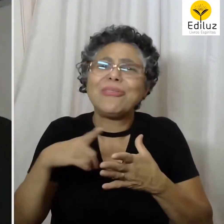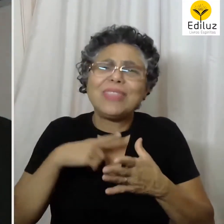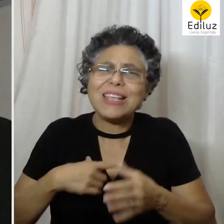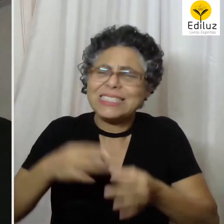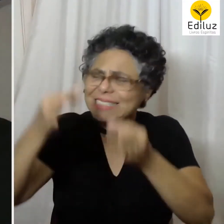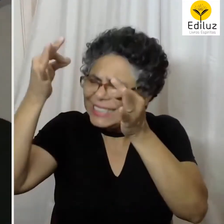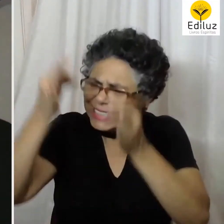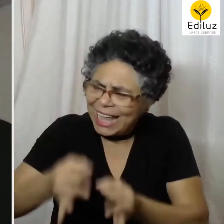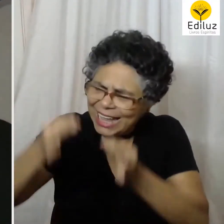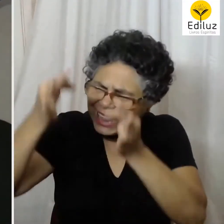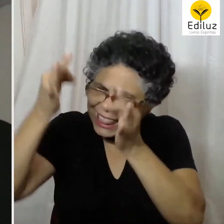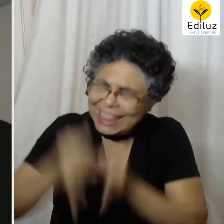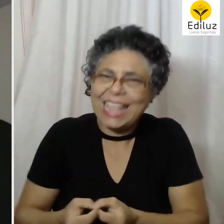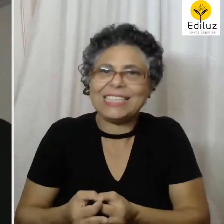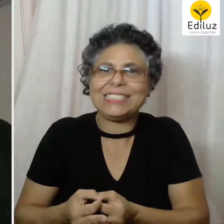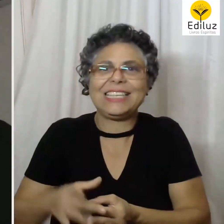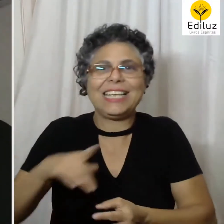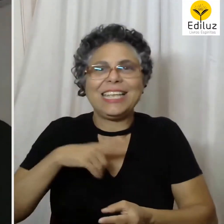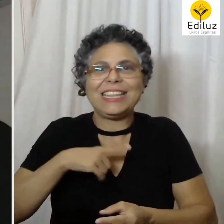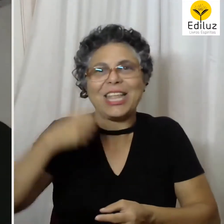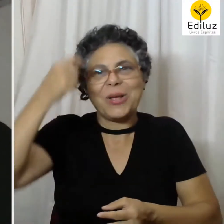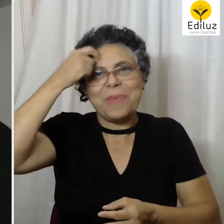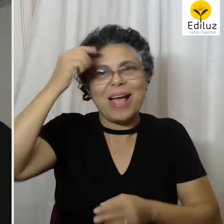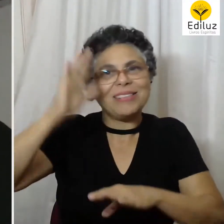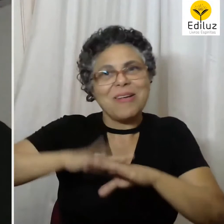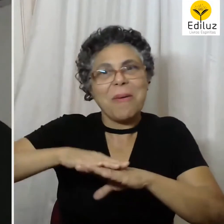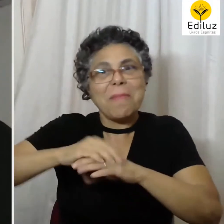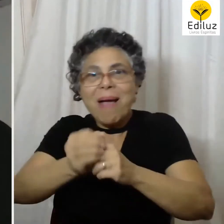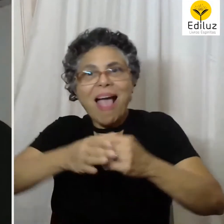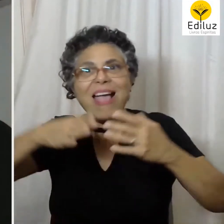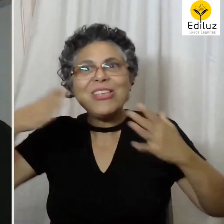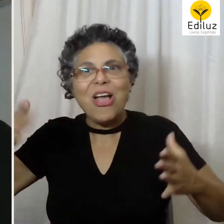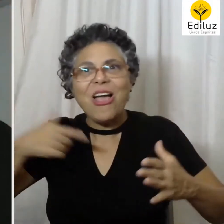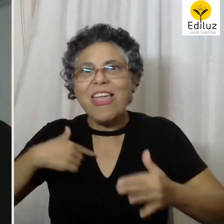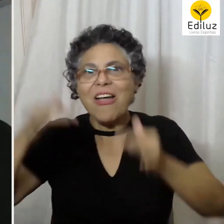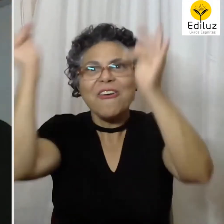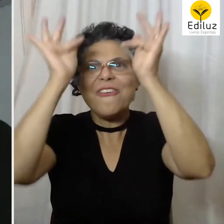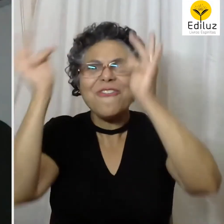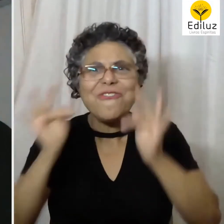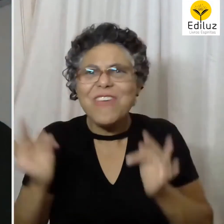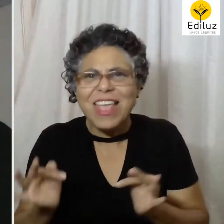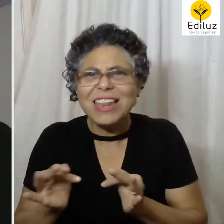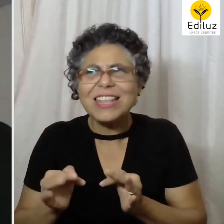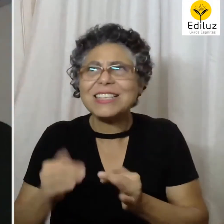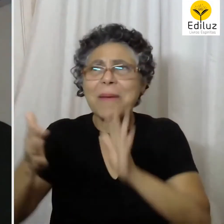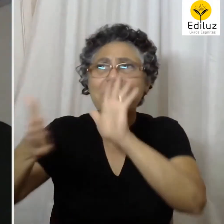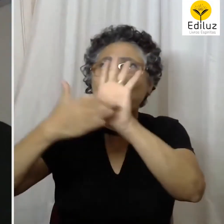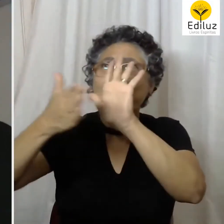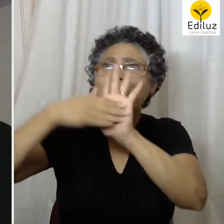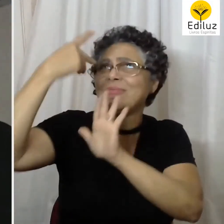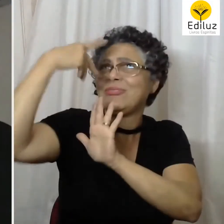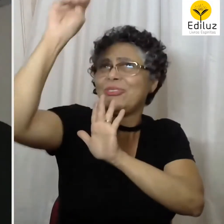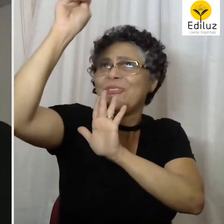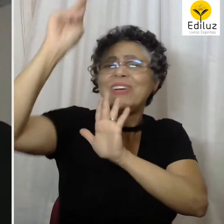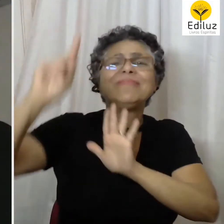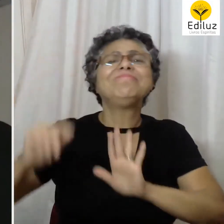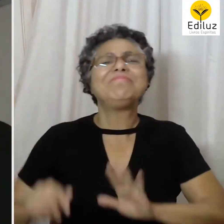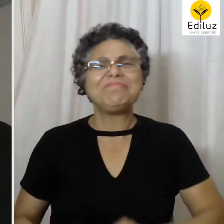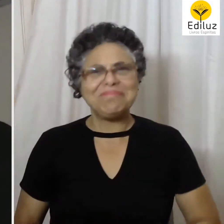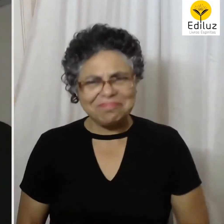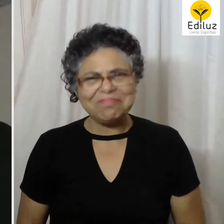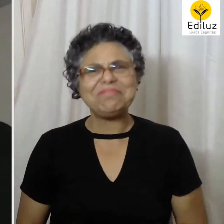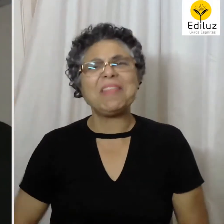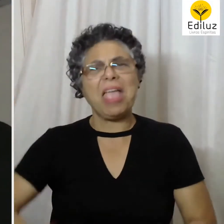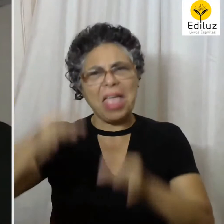que tem uma razão maior e feliz por estar atendendo aos vossos propósitos. É